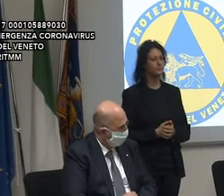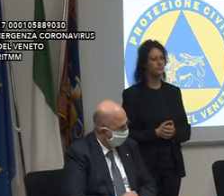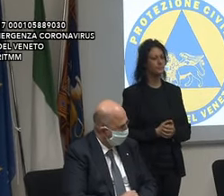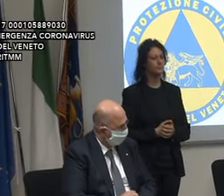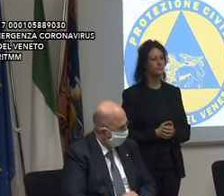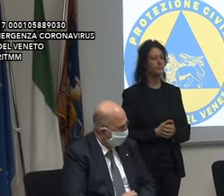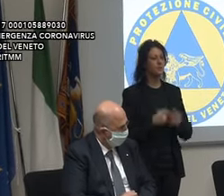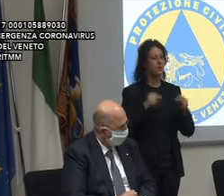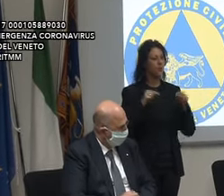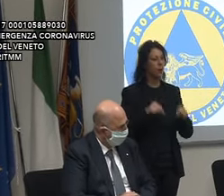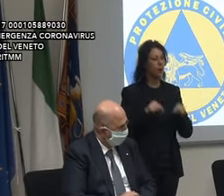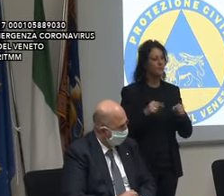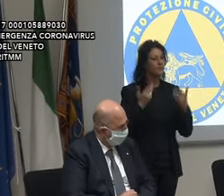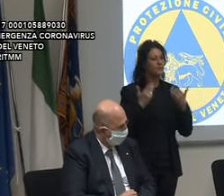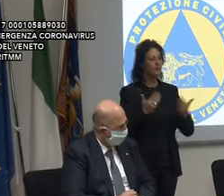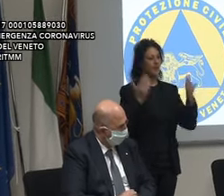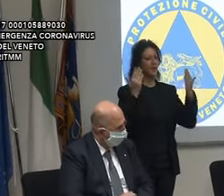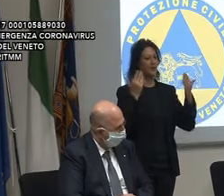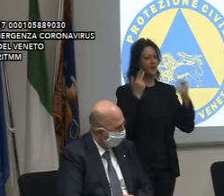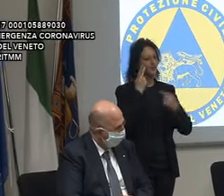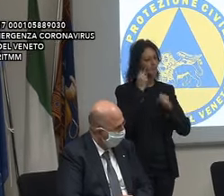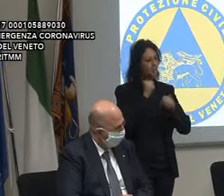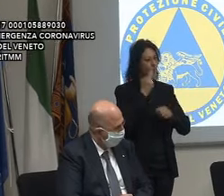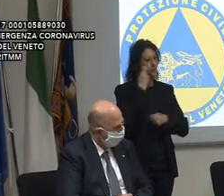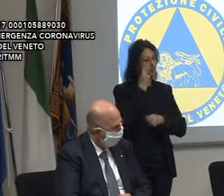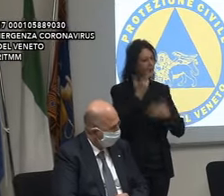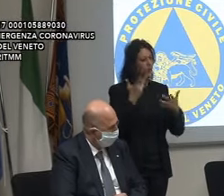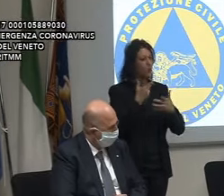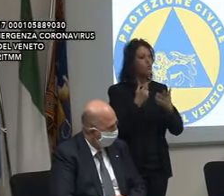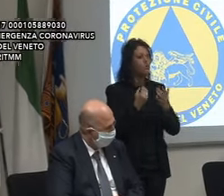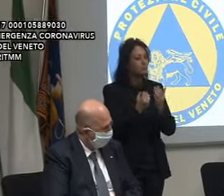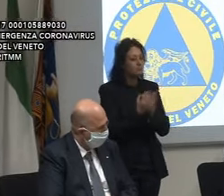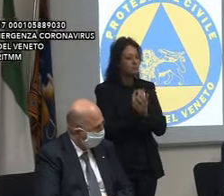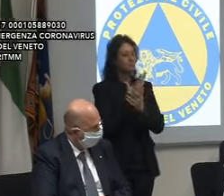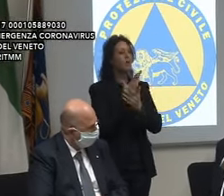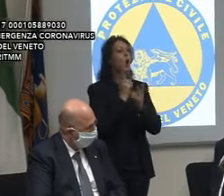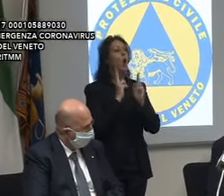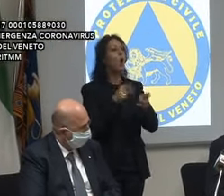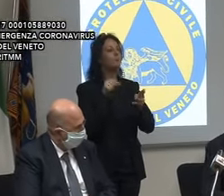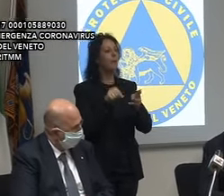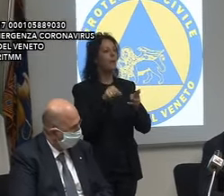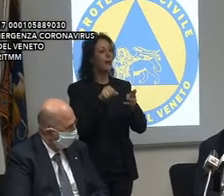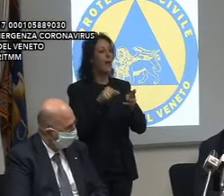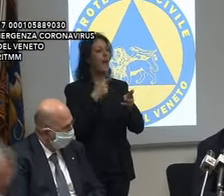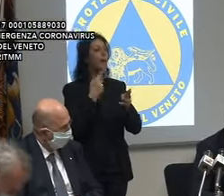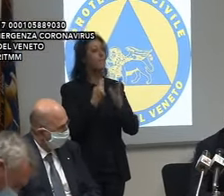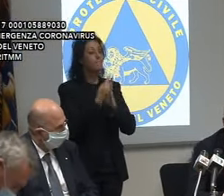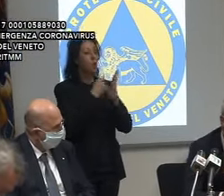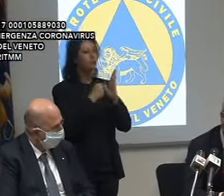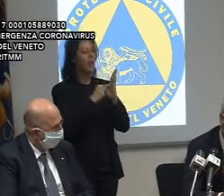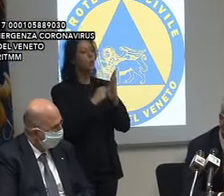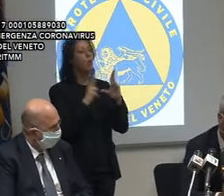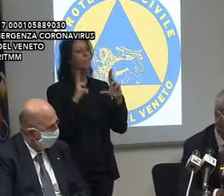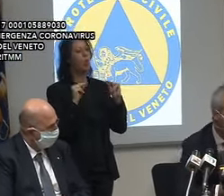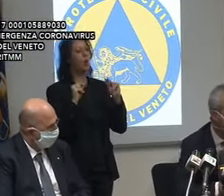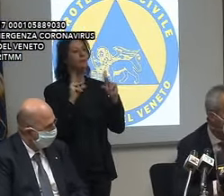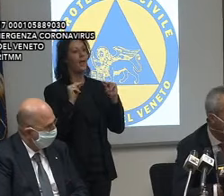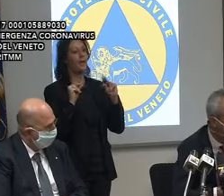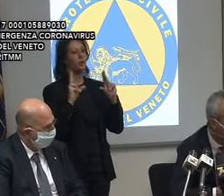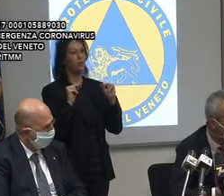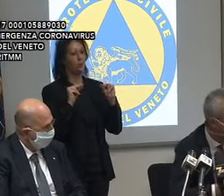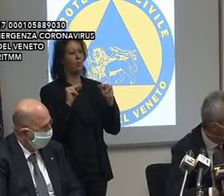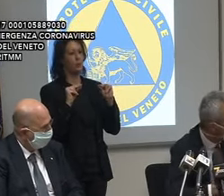un ospedale che nasce progettato in maniera moderna. Spesso succede che si costruiscono gli stabili e